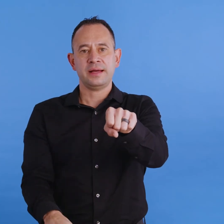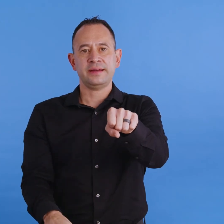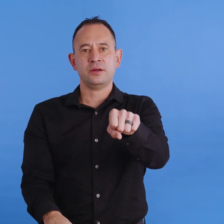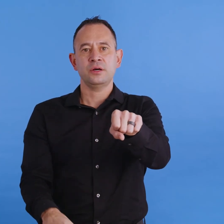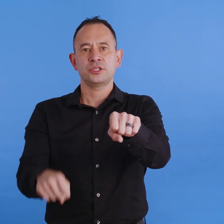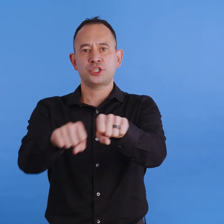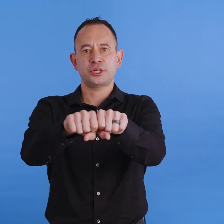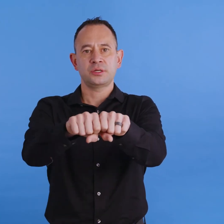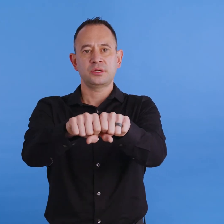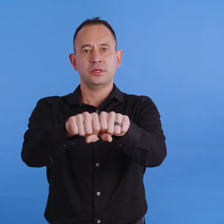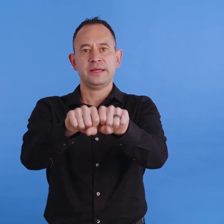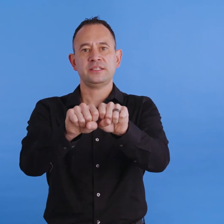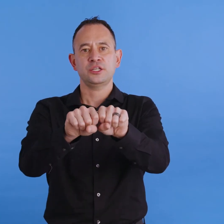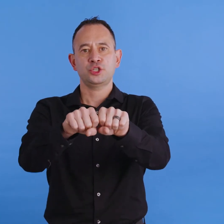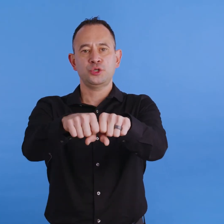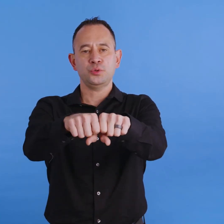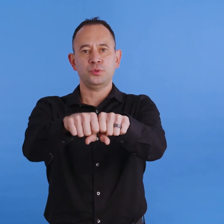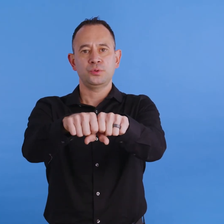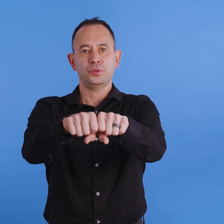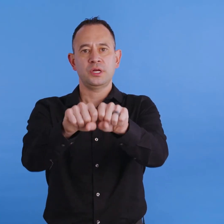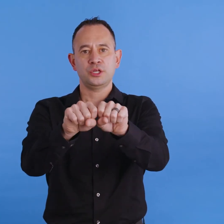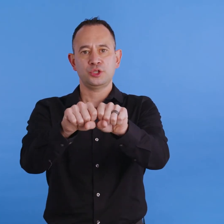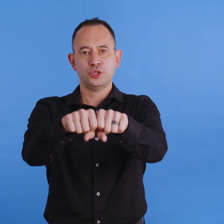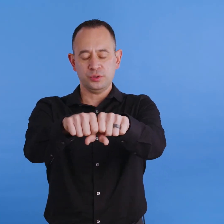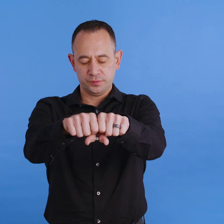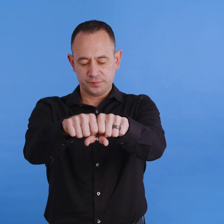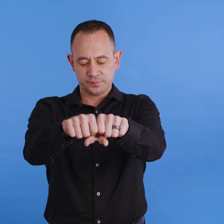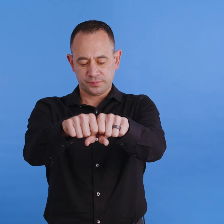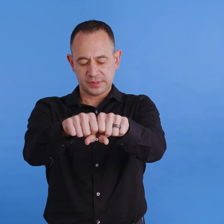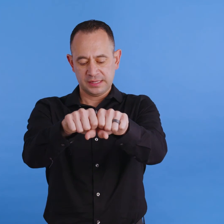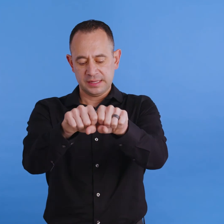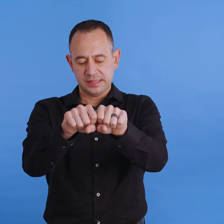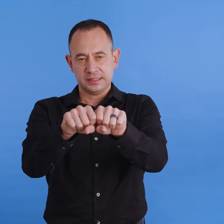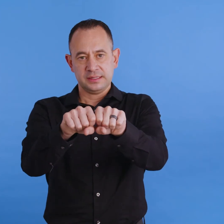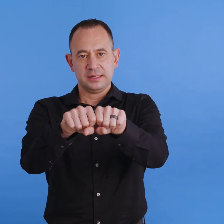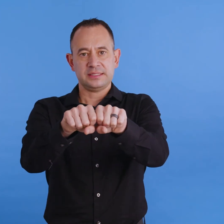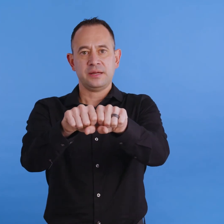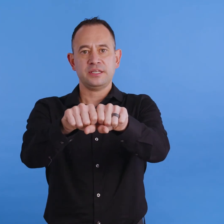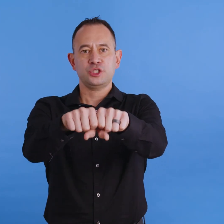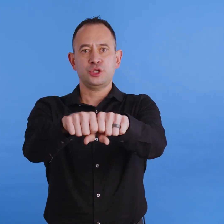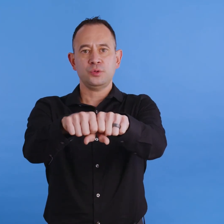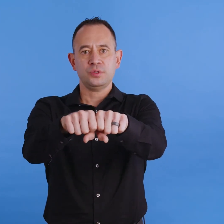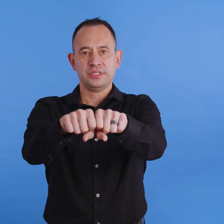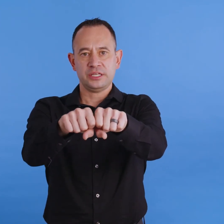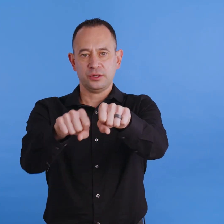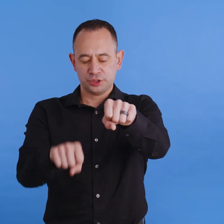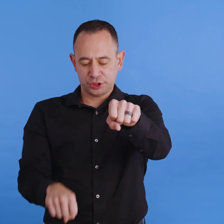agrego ch, es chu. Chu. La sílaba es chu. Si quito ch,